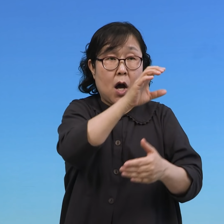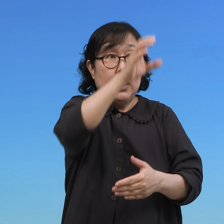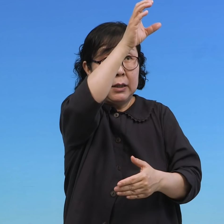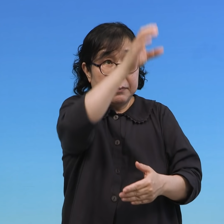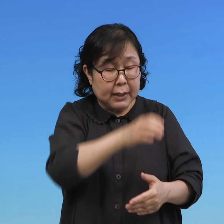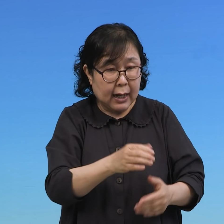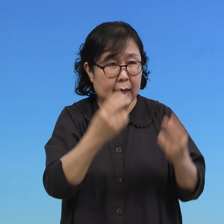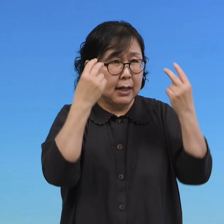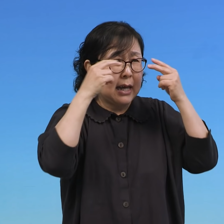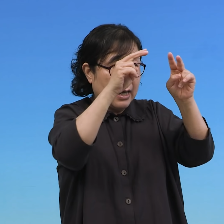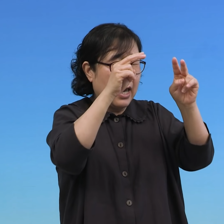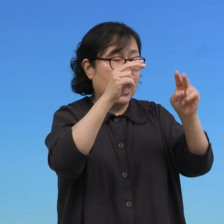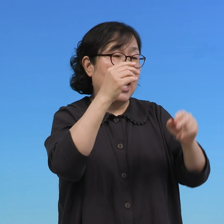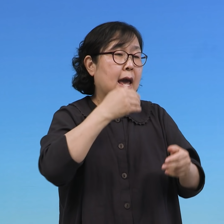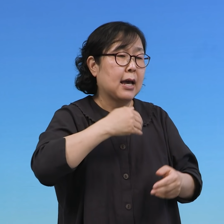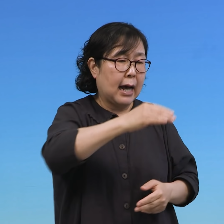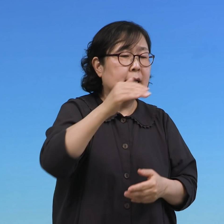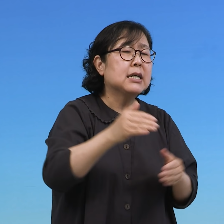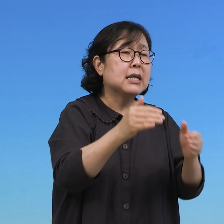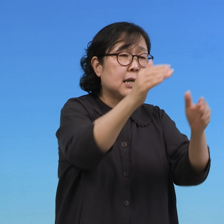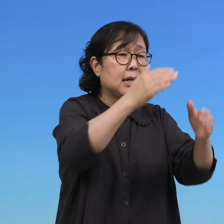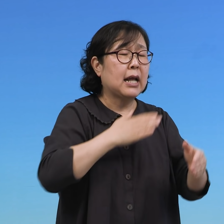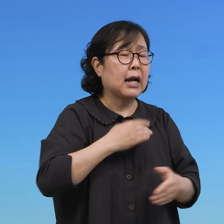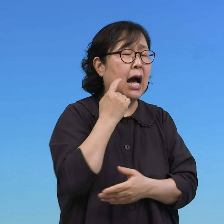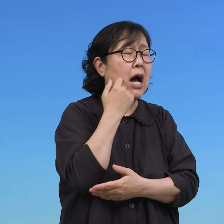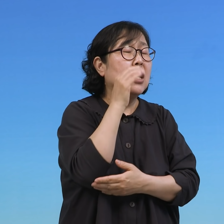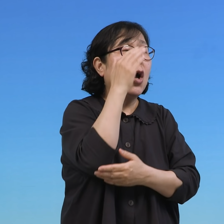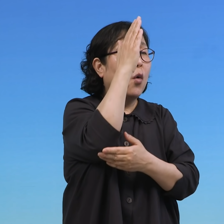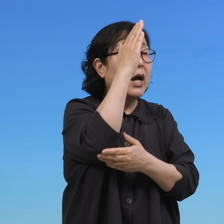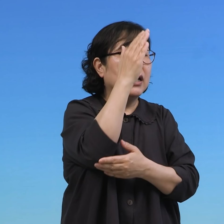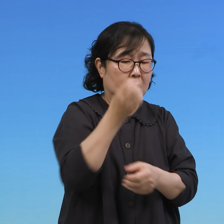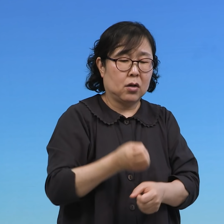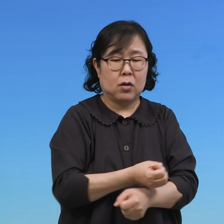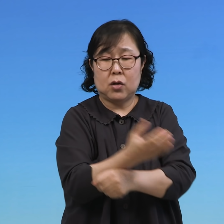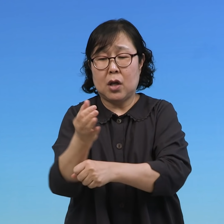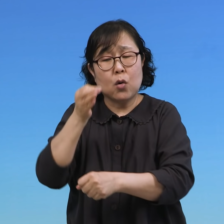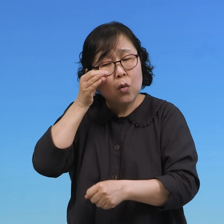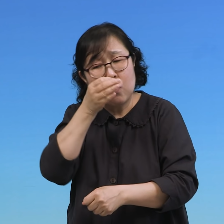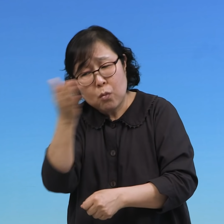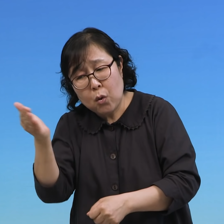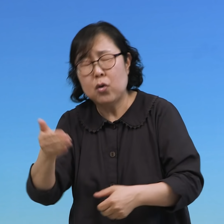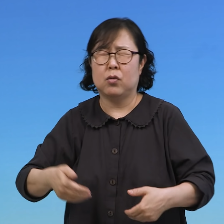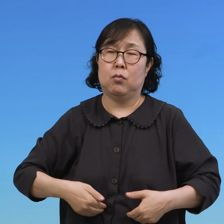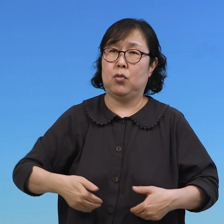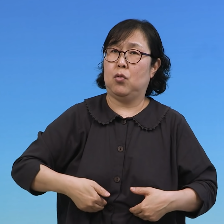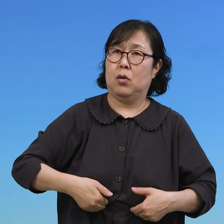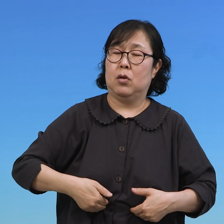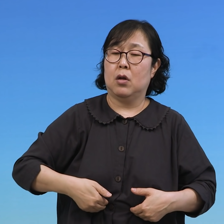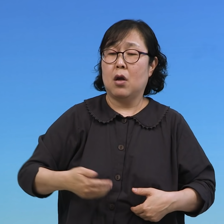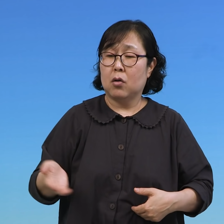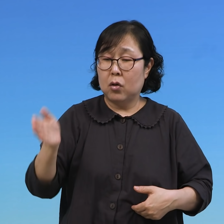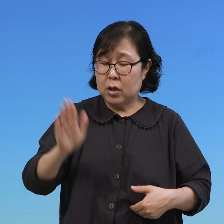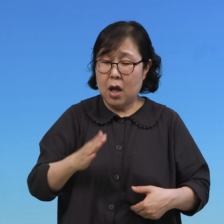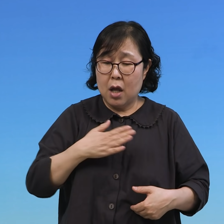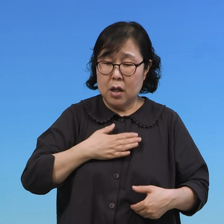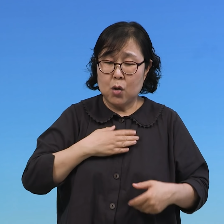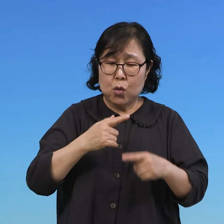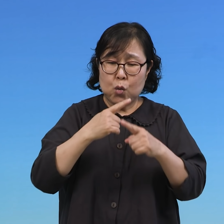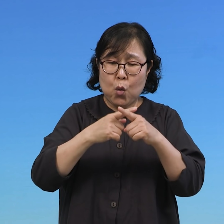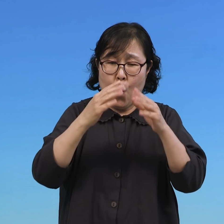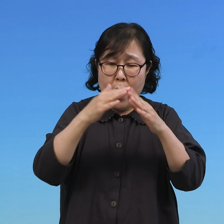이걸 세상에 전해야 되는데, 오늘날 교회나 저 같은 목사가 더 헬라화가 된 것